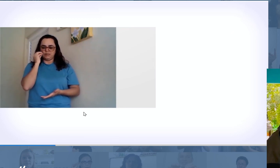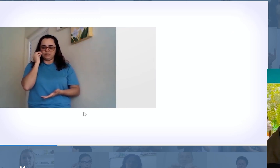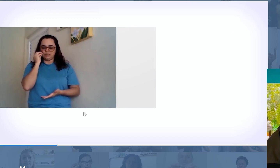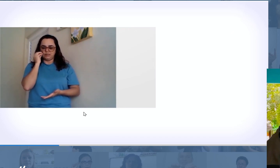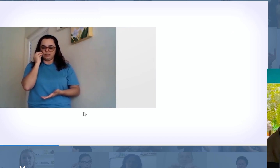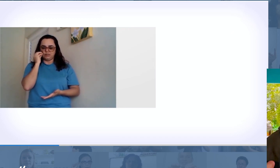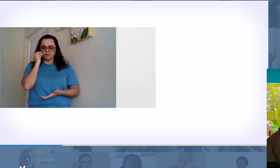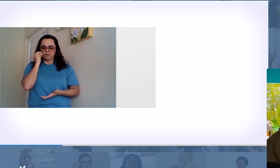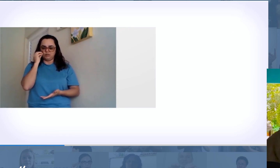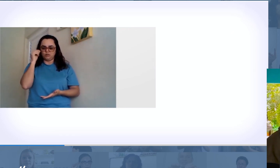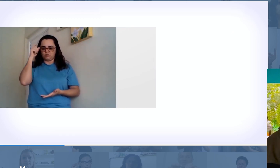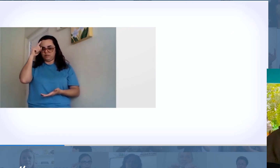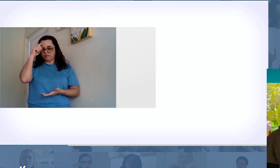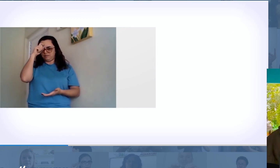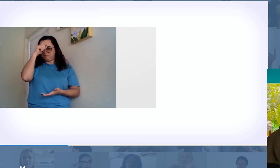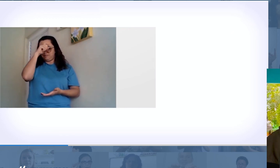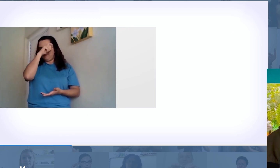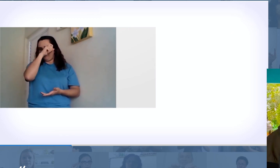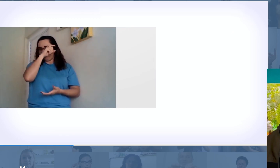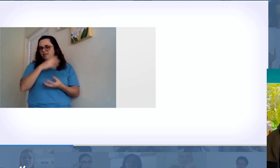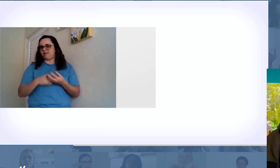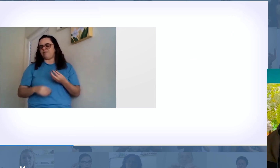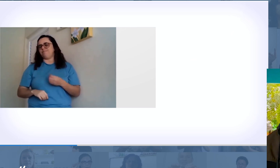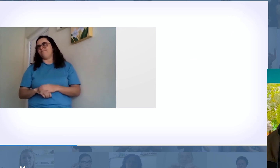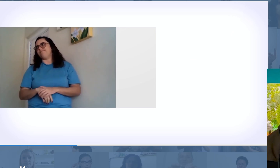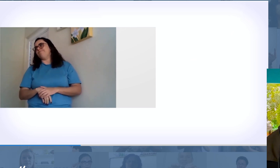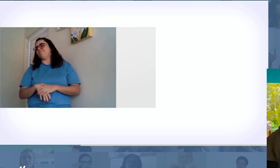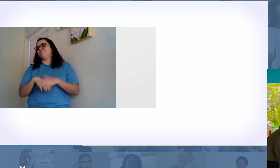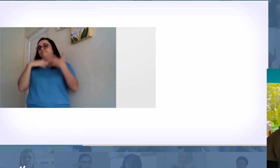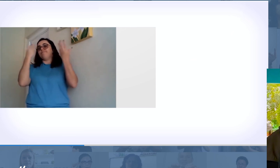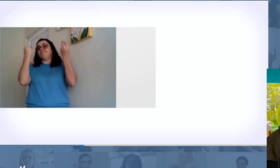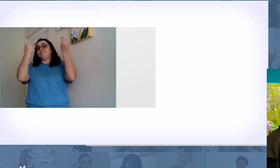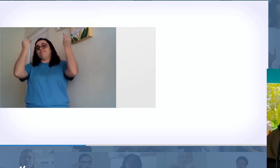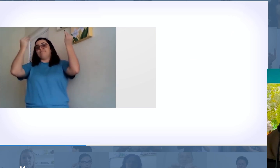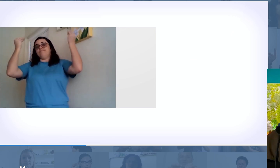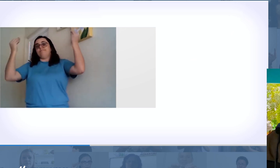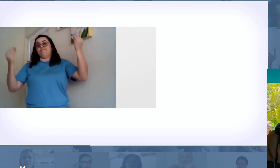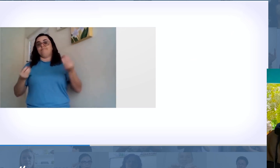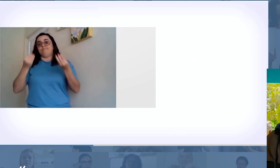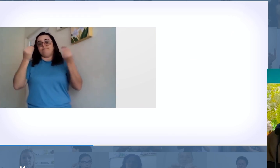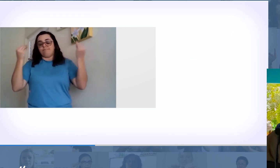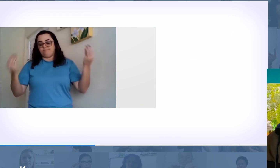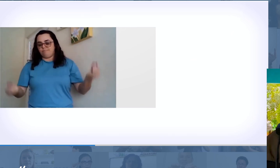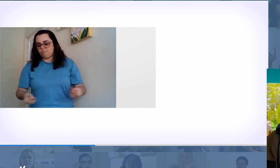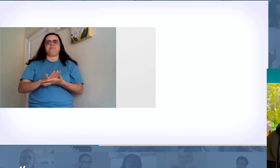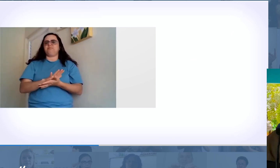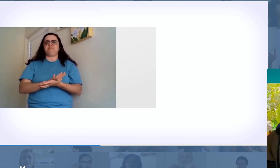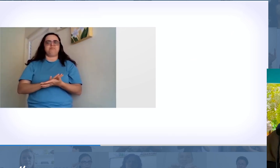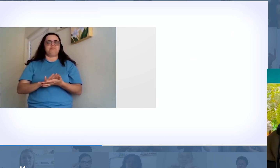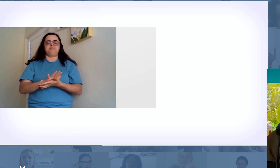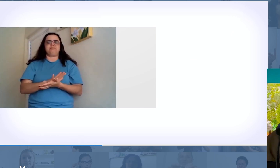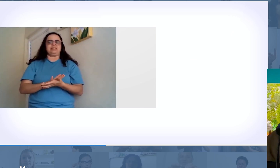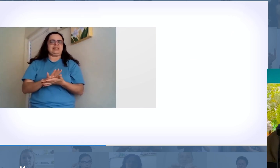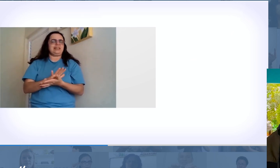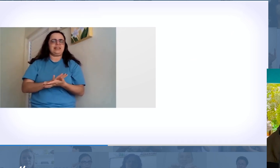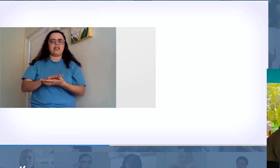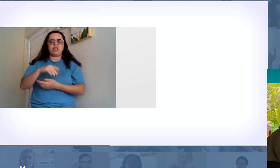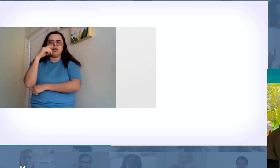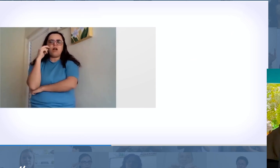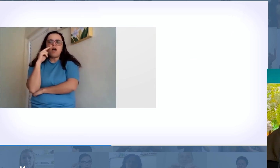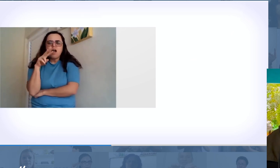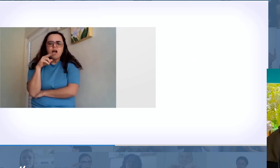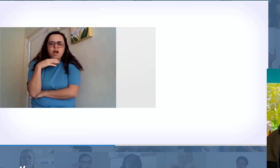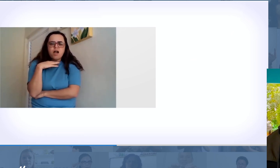esforçou tanto, sabe? Aqui ela está contando a história dela. Como que depois de 26 anos, finalmente agora ela é fluente na Libras. Ela